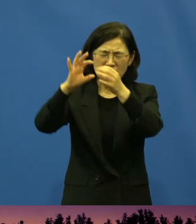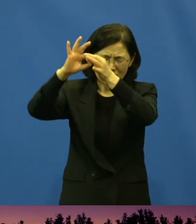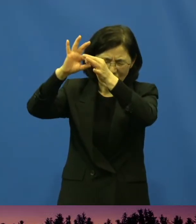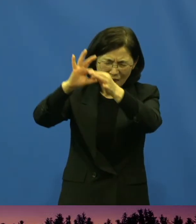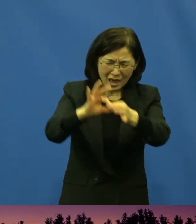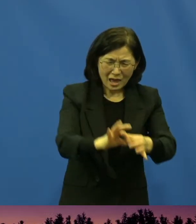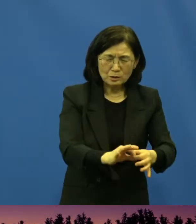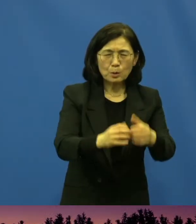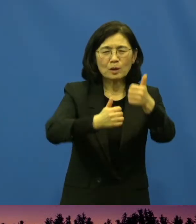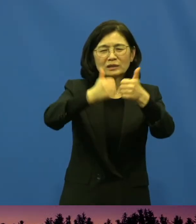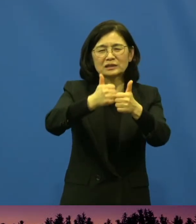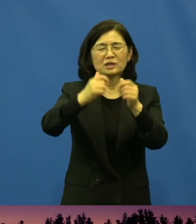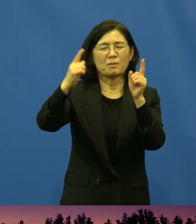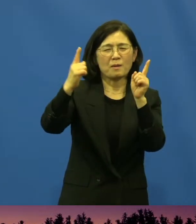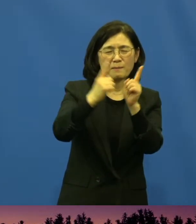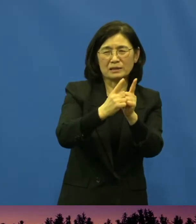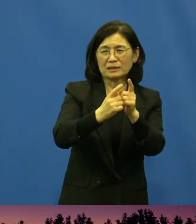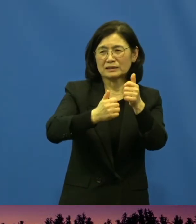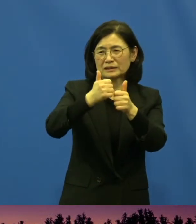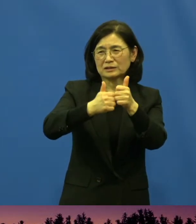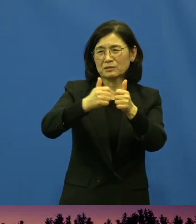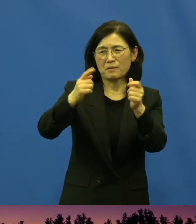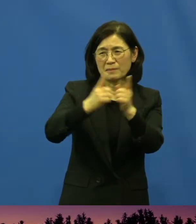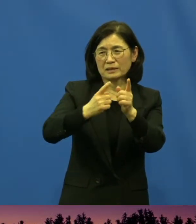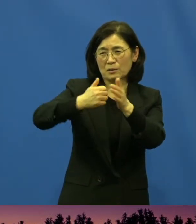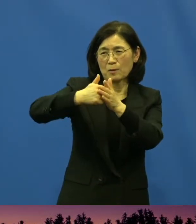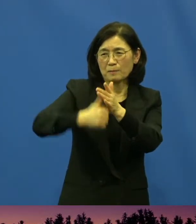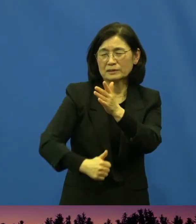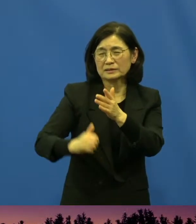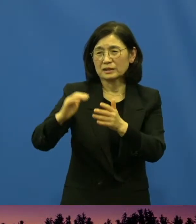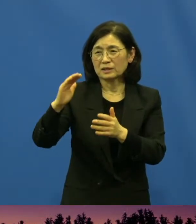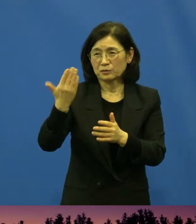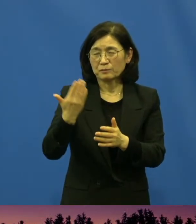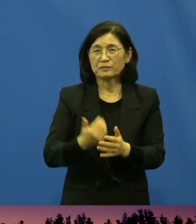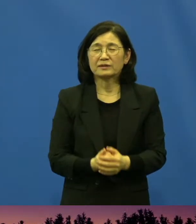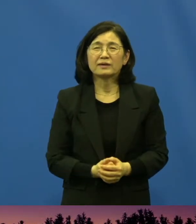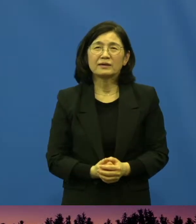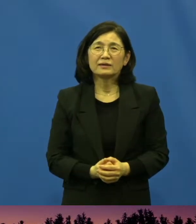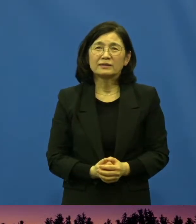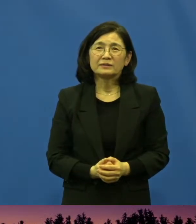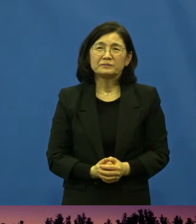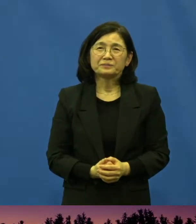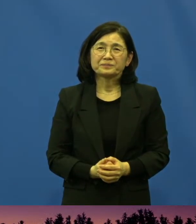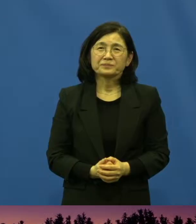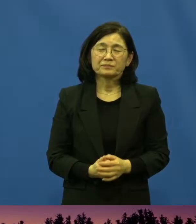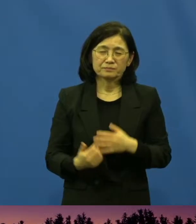지금 시험에 계속 든다는 말은 내가 아직 안 자랐다는 얘기고, 육체의 본성을 따라 살아가는 것이고.